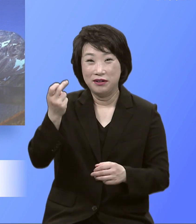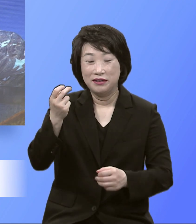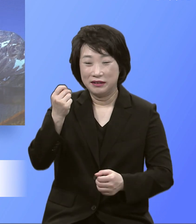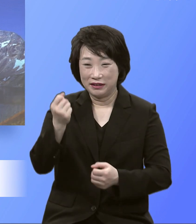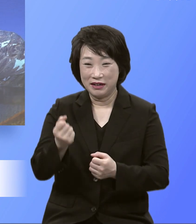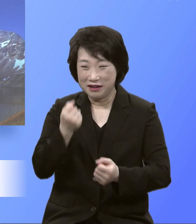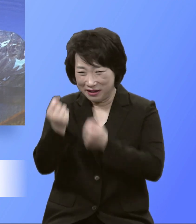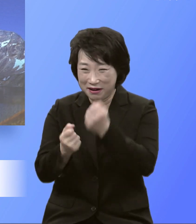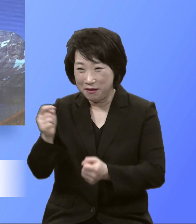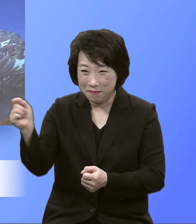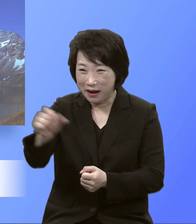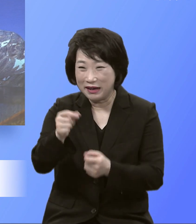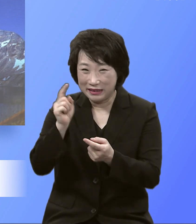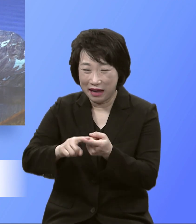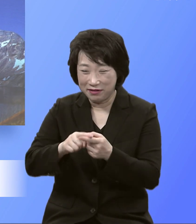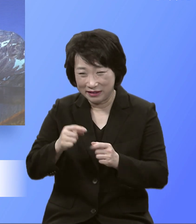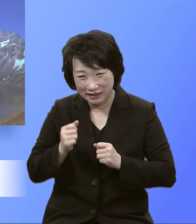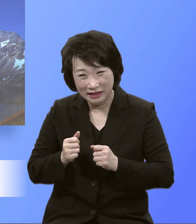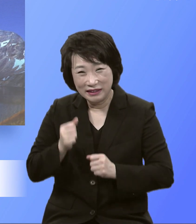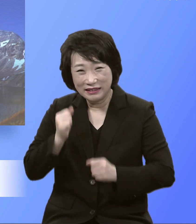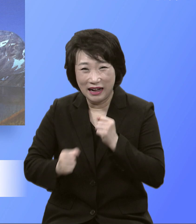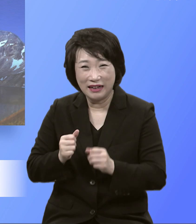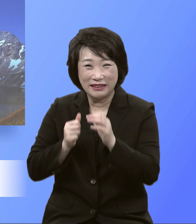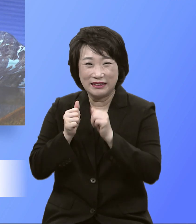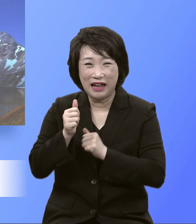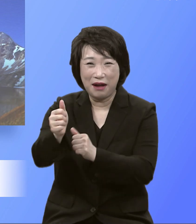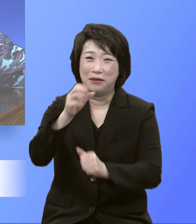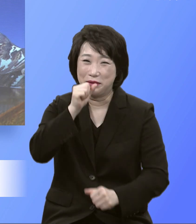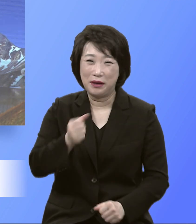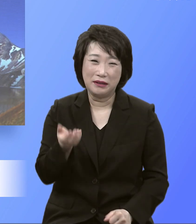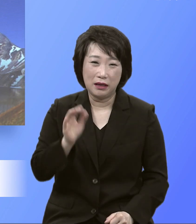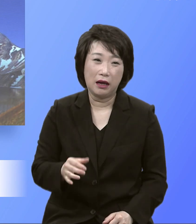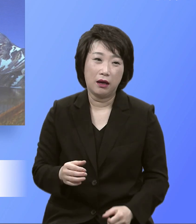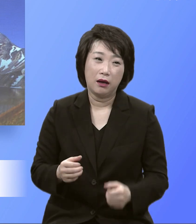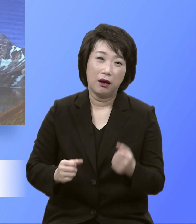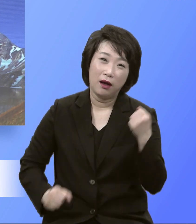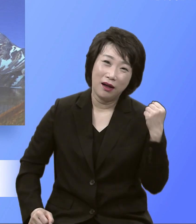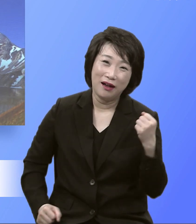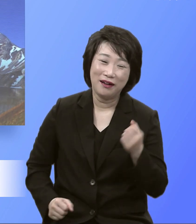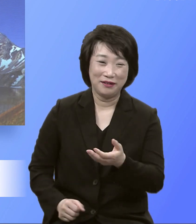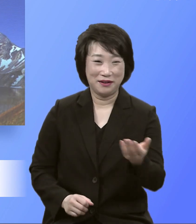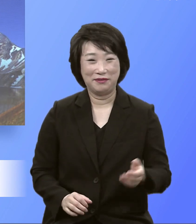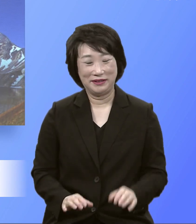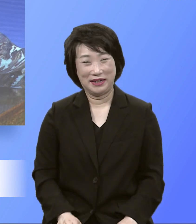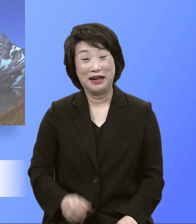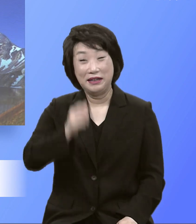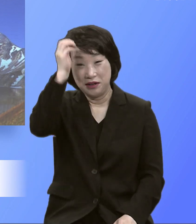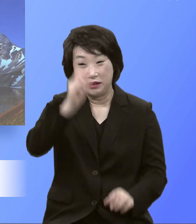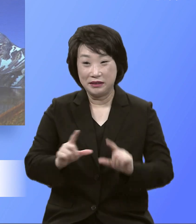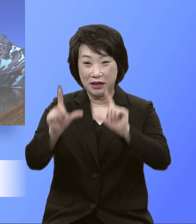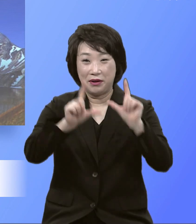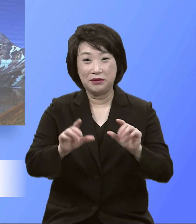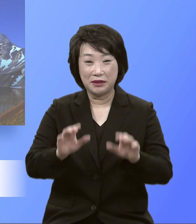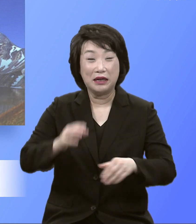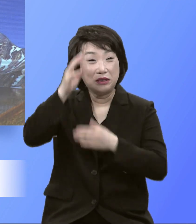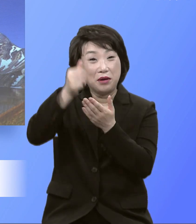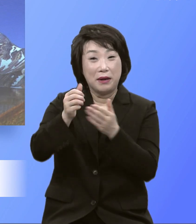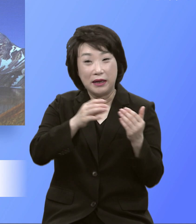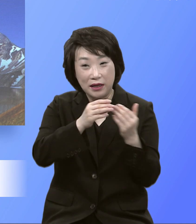될 수도 모르는데 따라갈 기력이 있어야지. 영적 생활도요, 성령의 인도받는